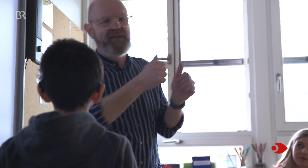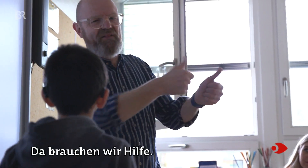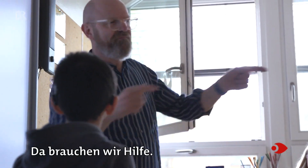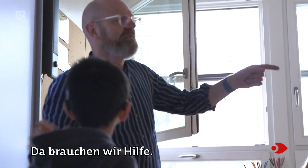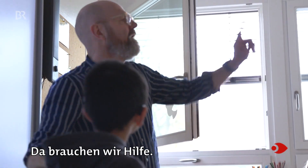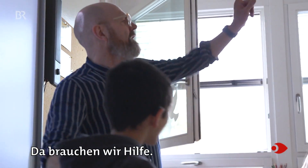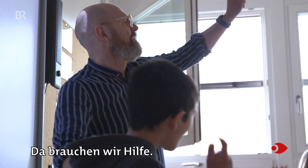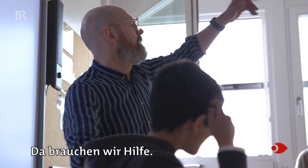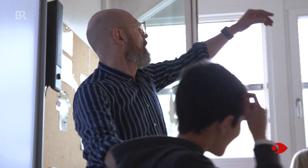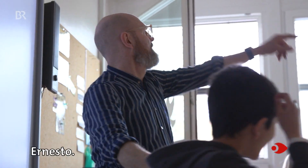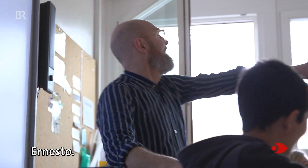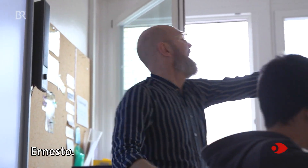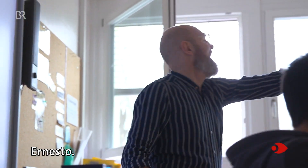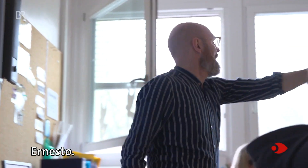Da brauchen wir Hilfe. Ernesto?